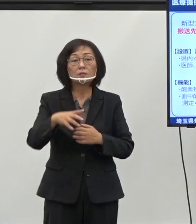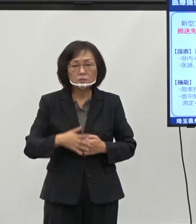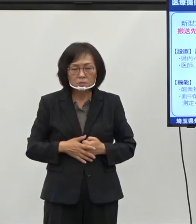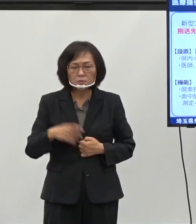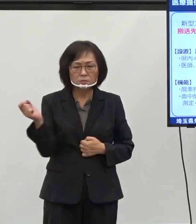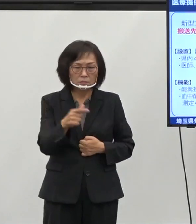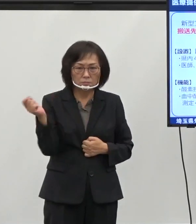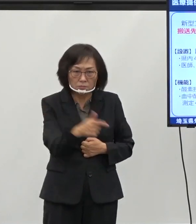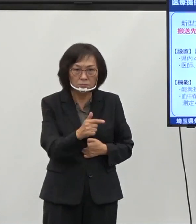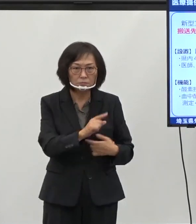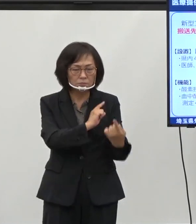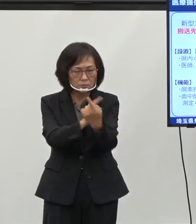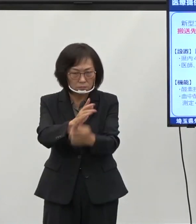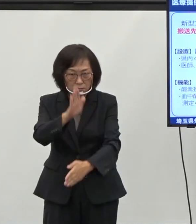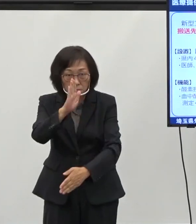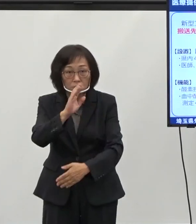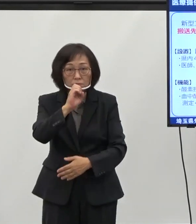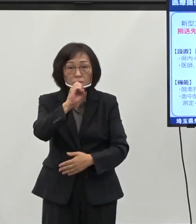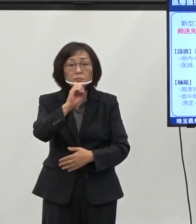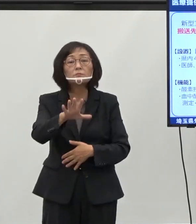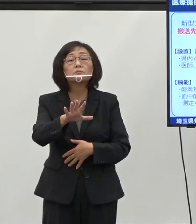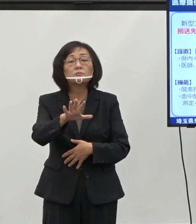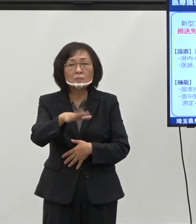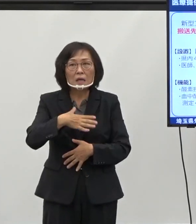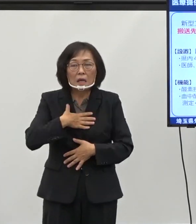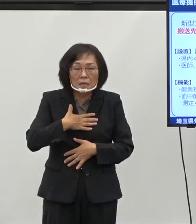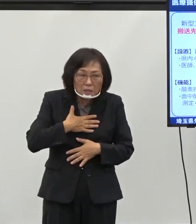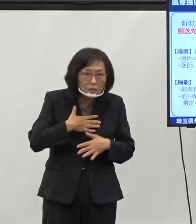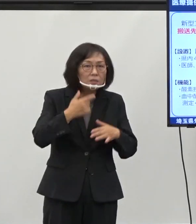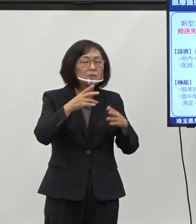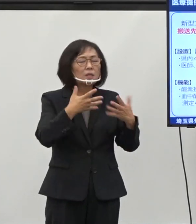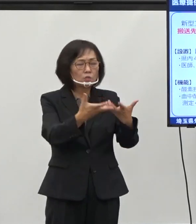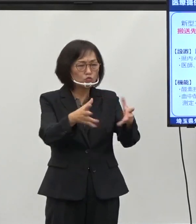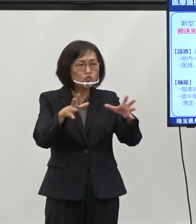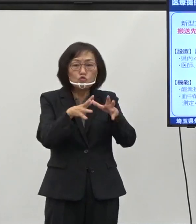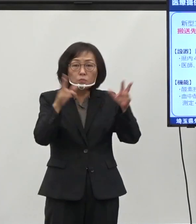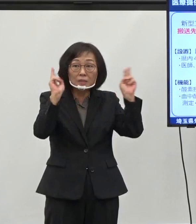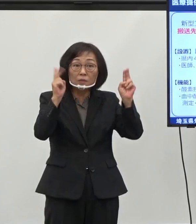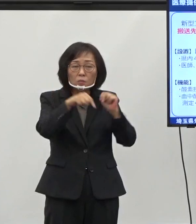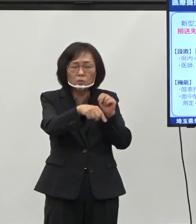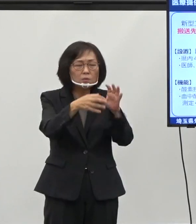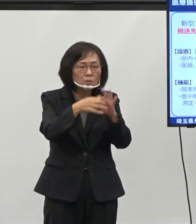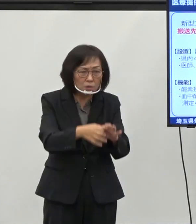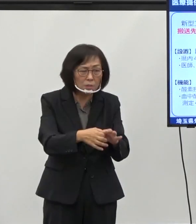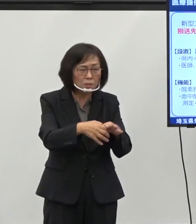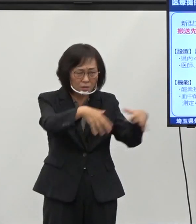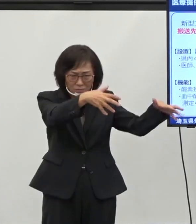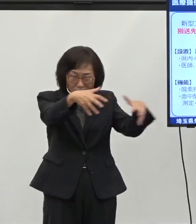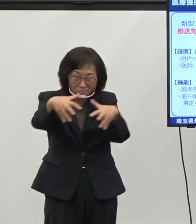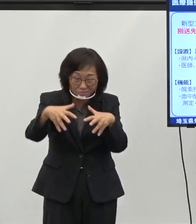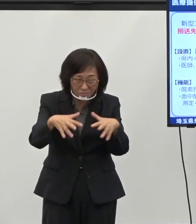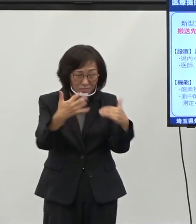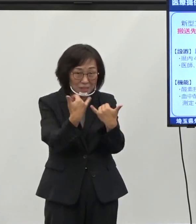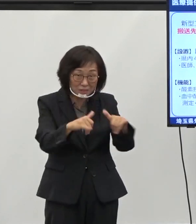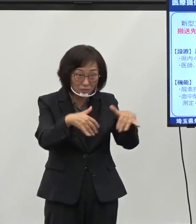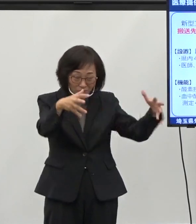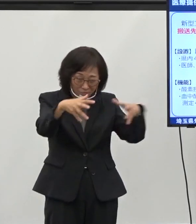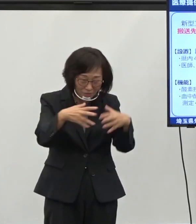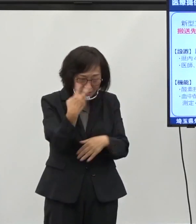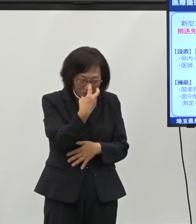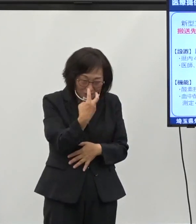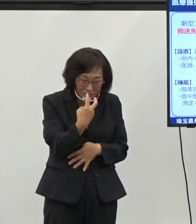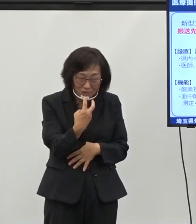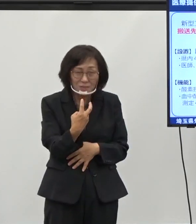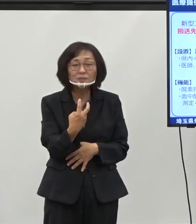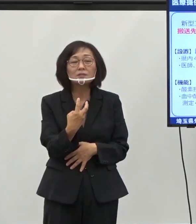をすぐにやれという話をしたところ、大手のグループ企業なので人員も投入して、数日のうちにこ